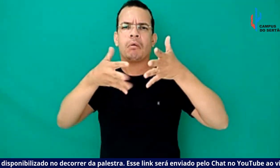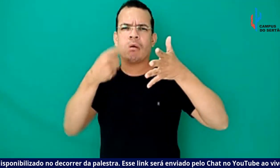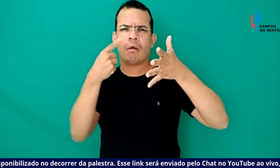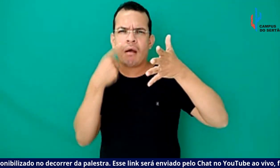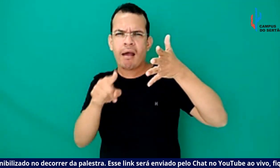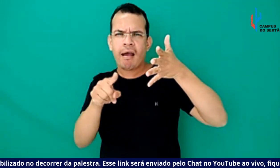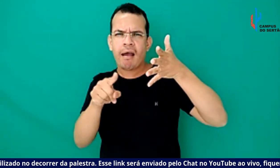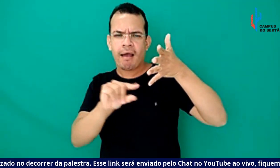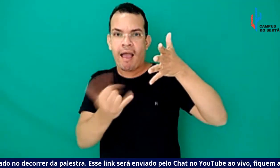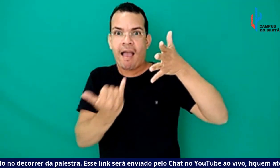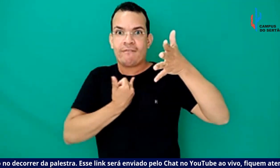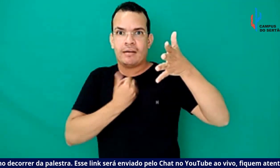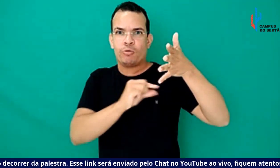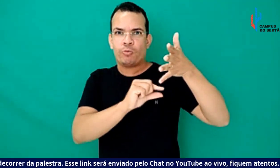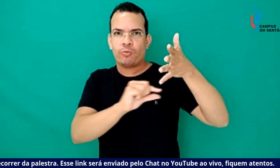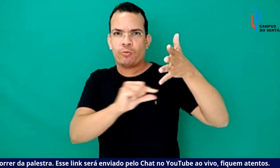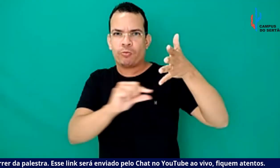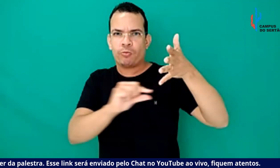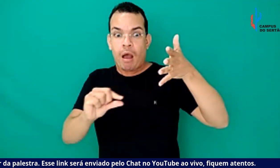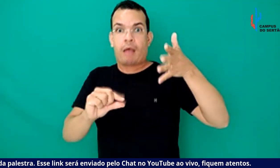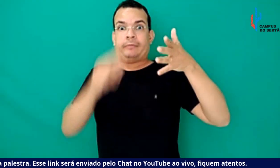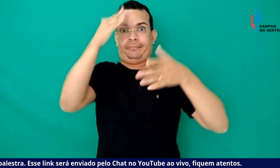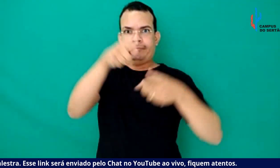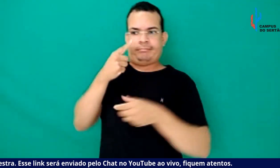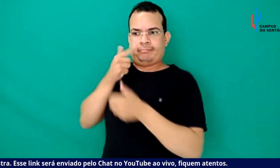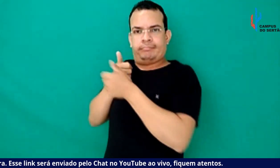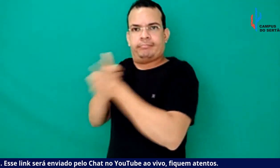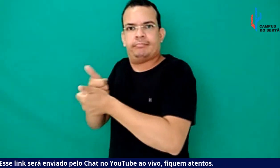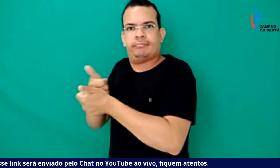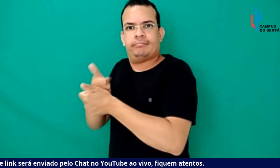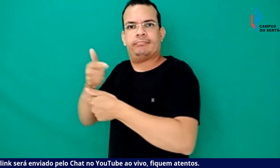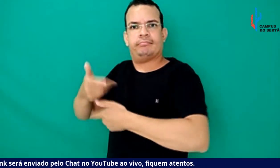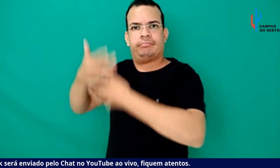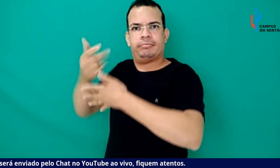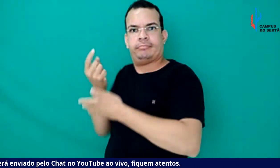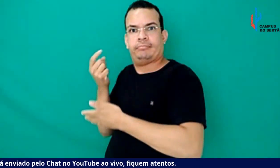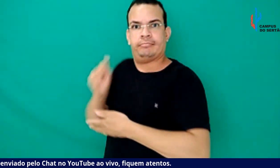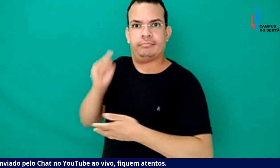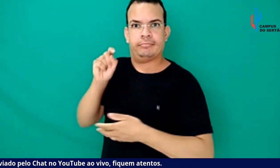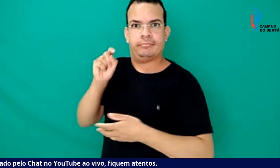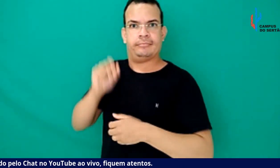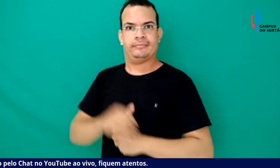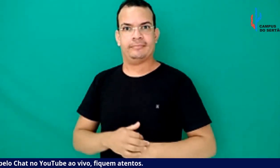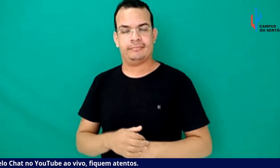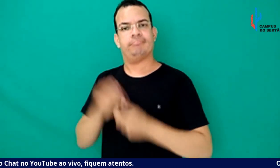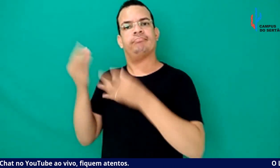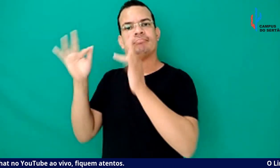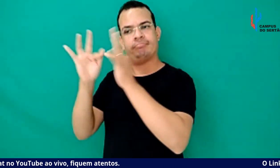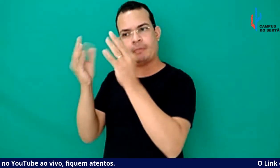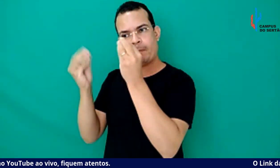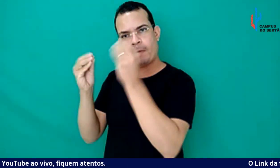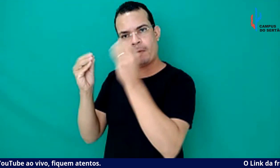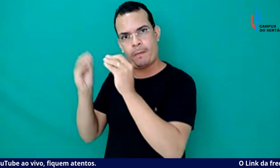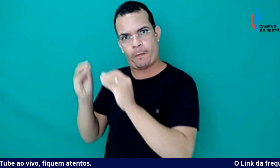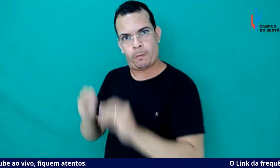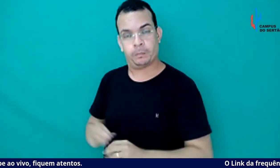Sim. E se talvez a informação não tiver acompanhando o áudio, não